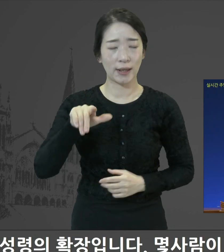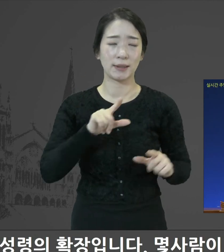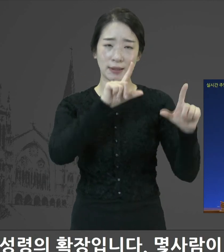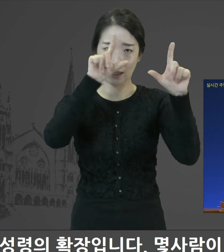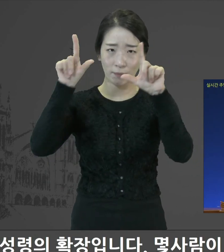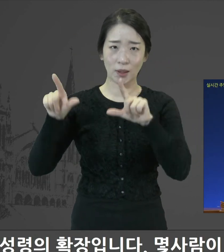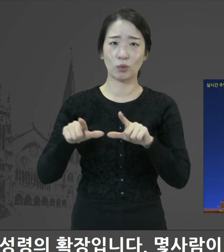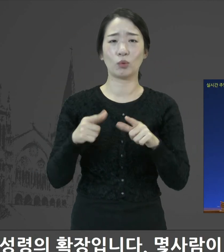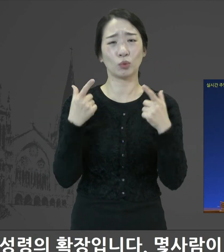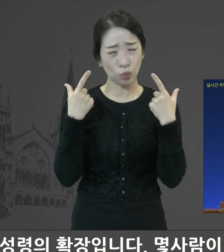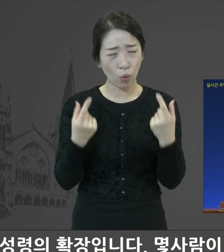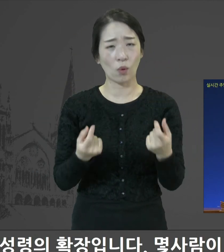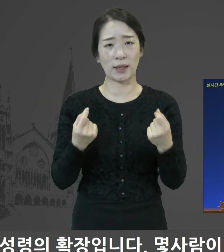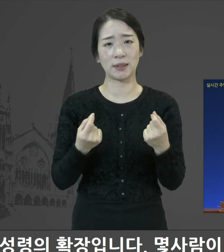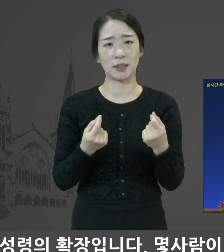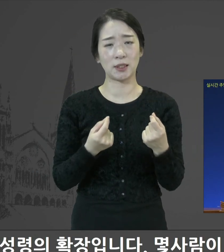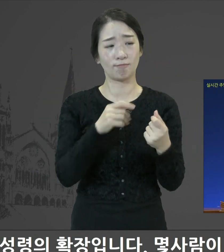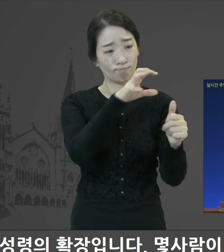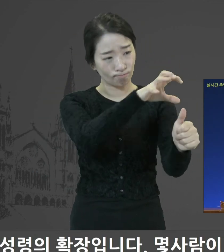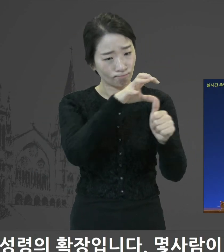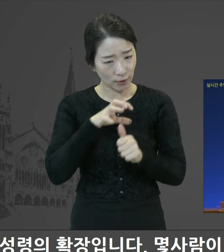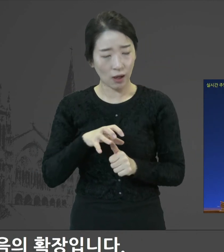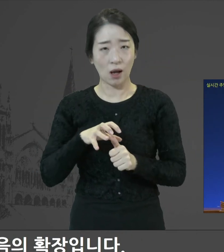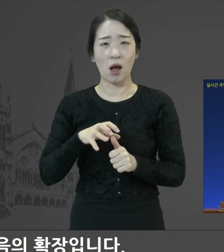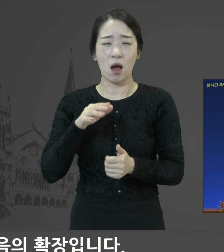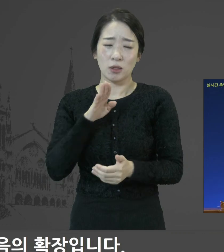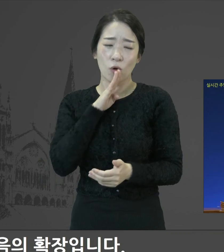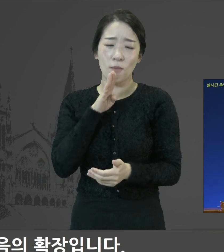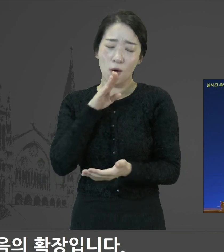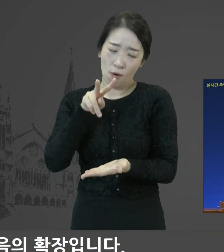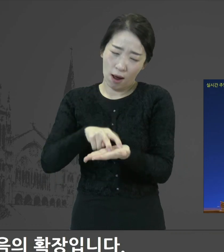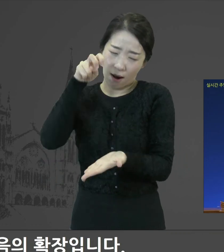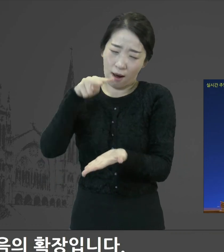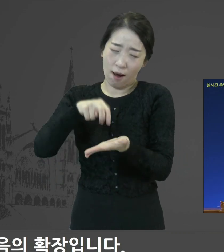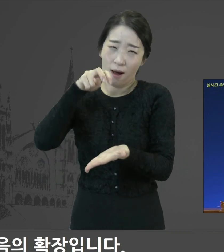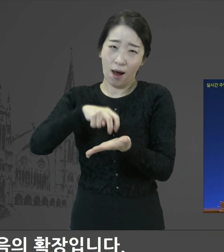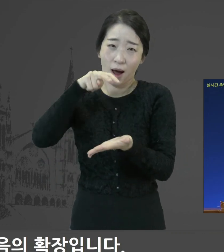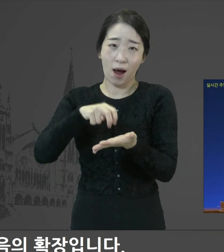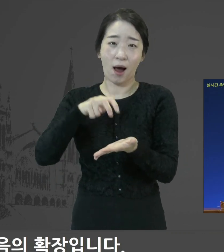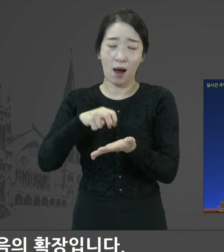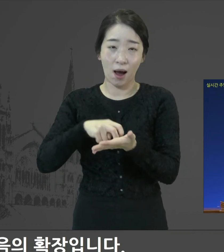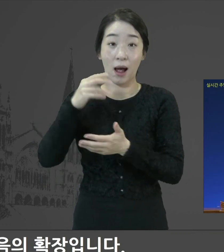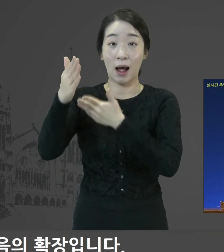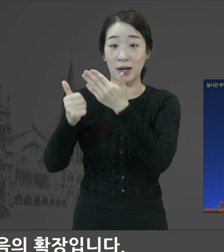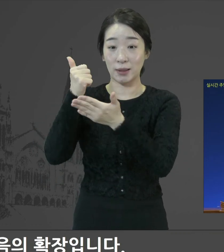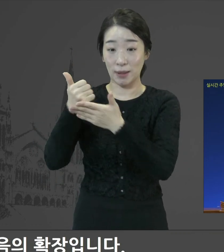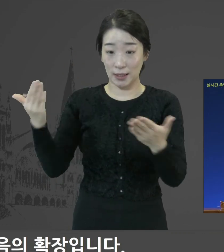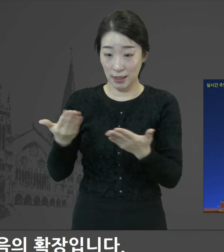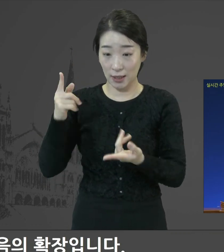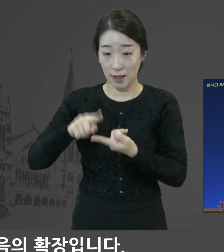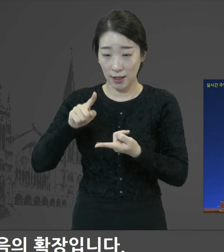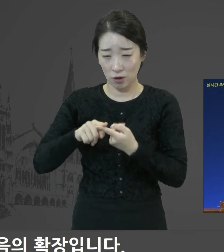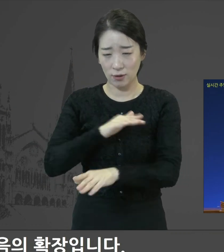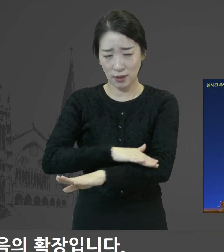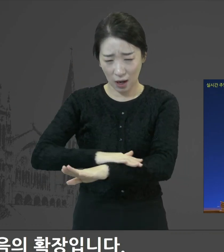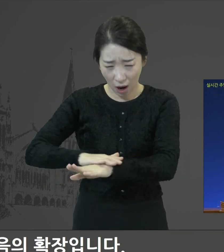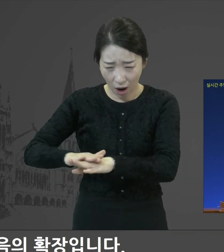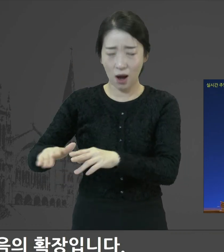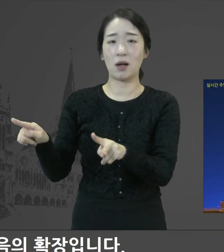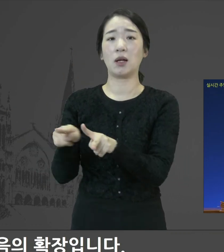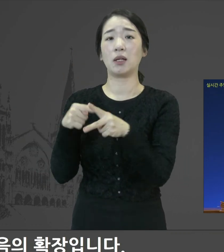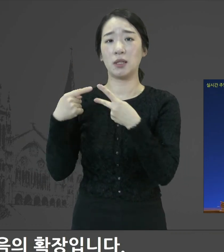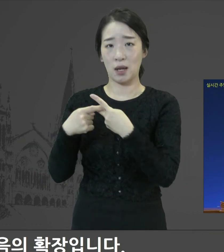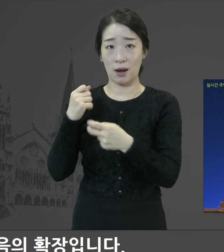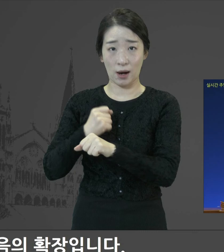좋겠습니다. 껑충껑충 뛰는 역사, 그리고 하나님이 하신 일을 잘 해석하여서